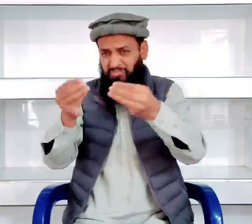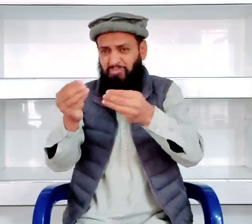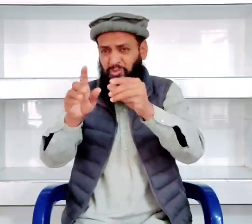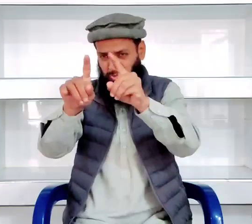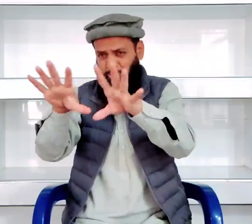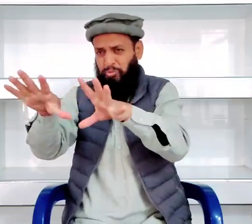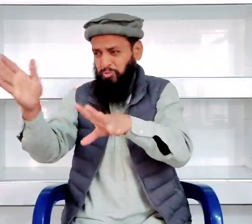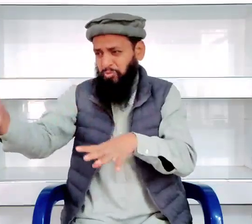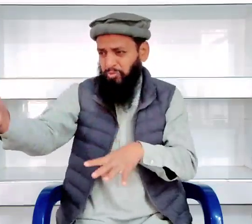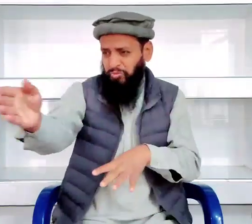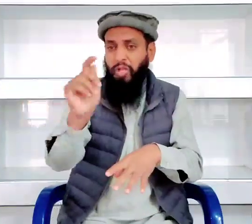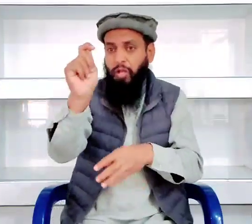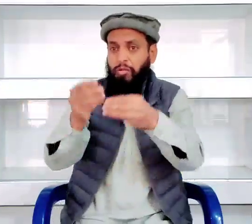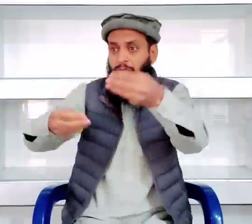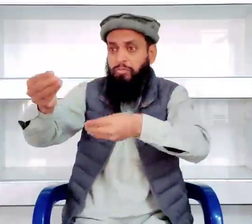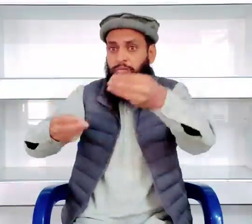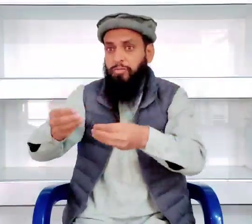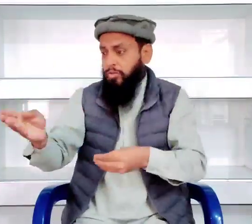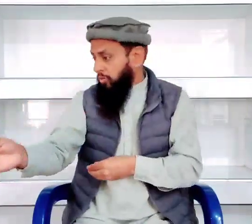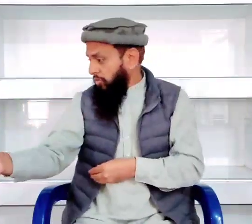وچوں کئی تجارت کا تذکرہ میں کر چکیا